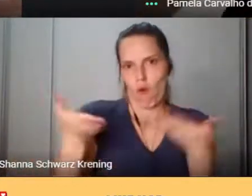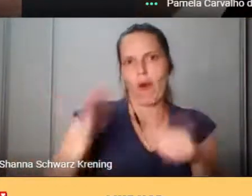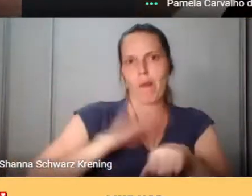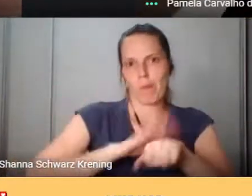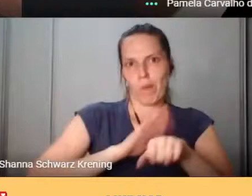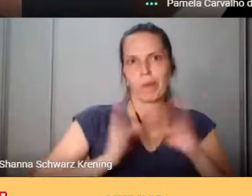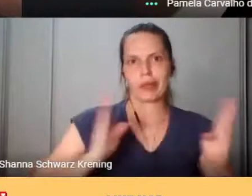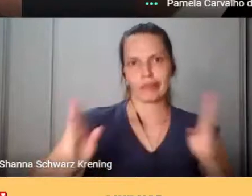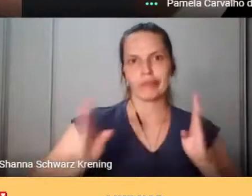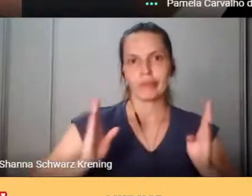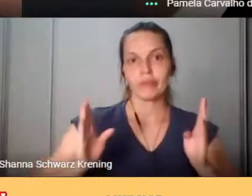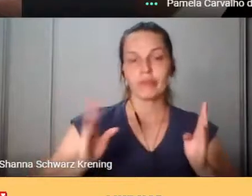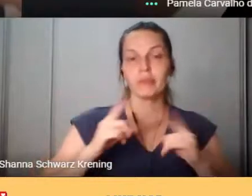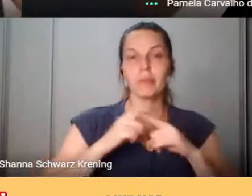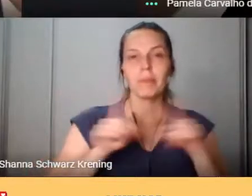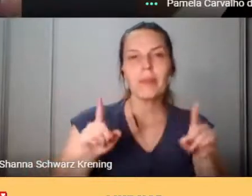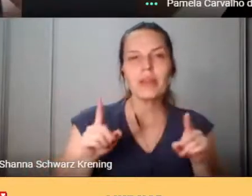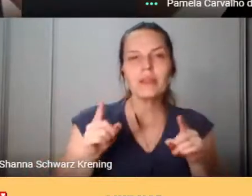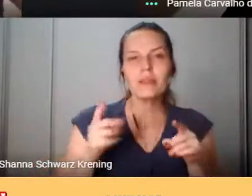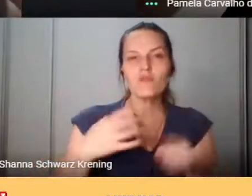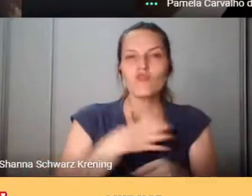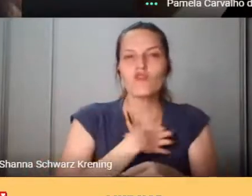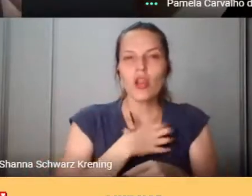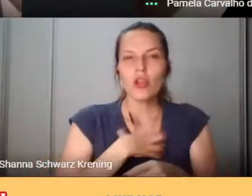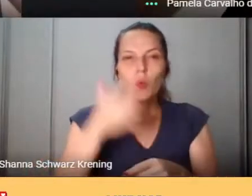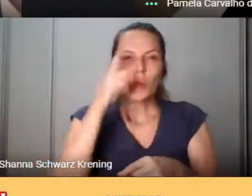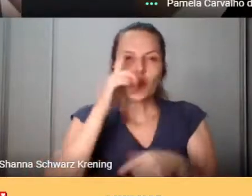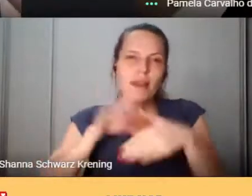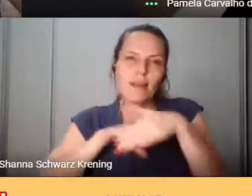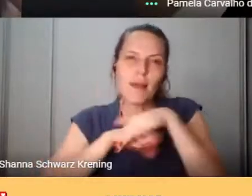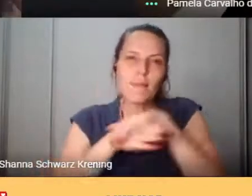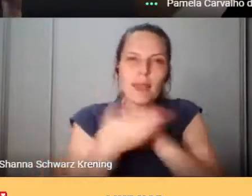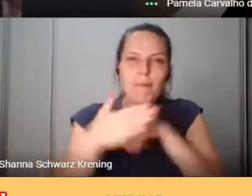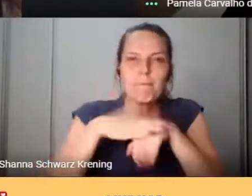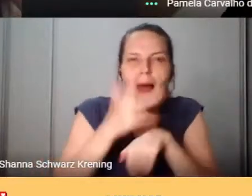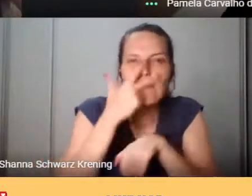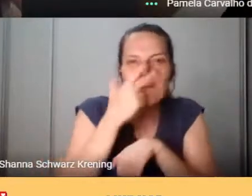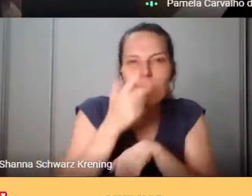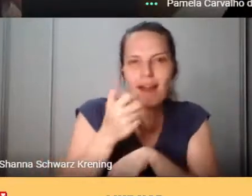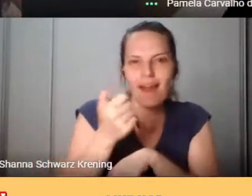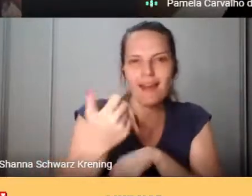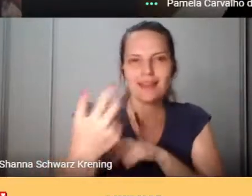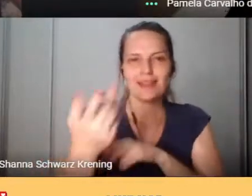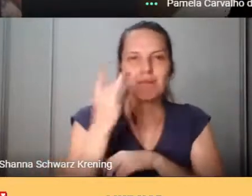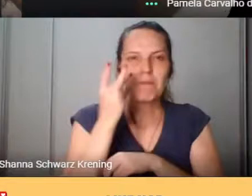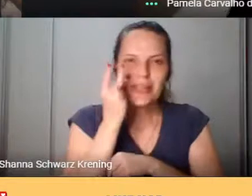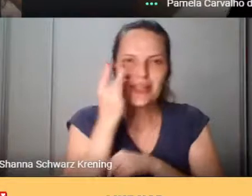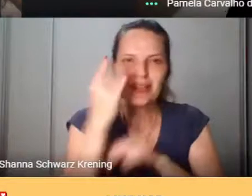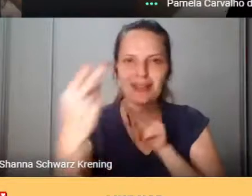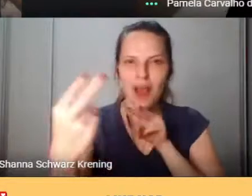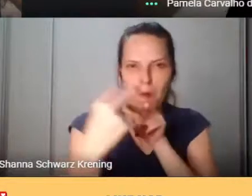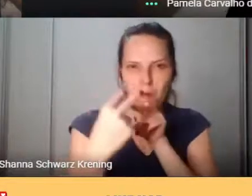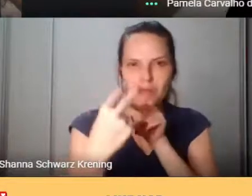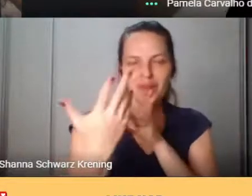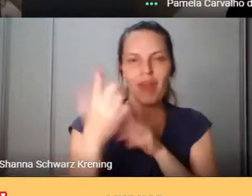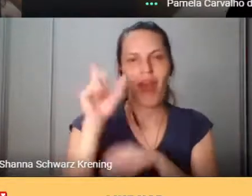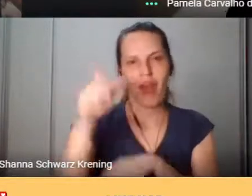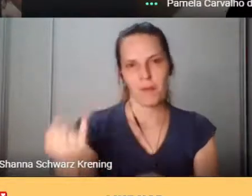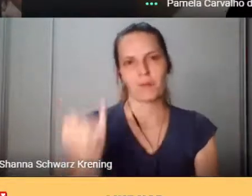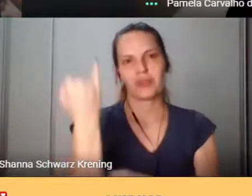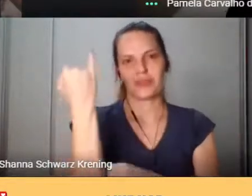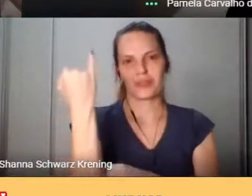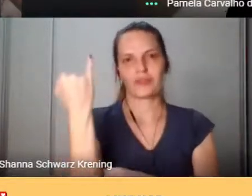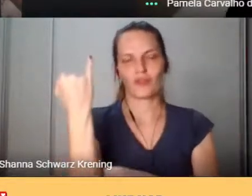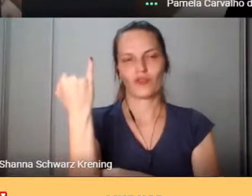gente pode trazer mais para perto disso, também é importante, né? E quando tu